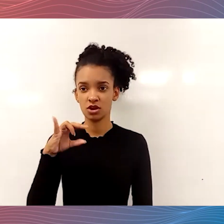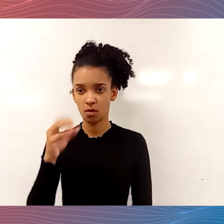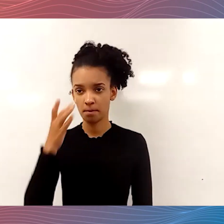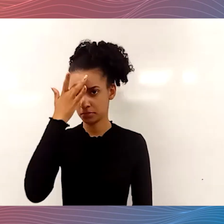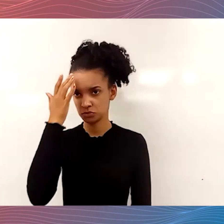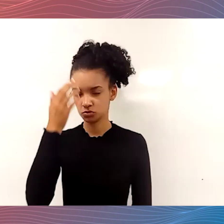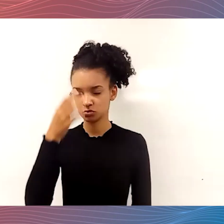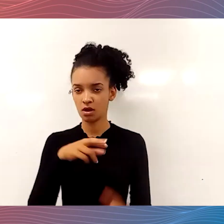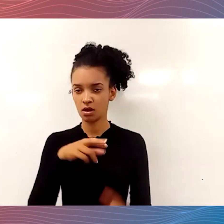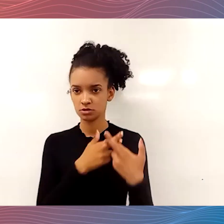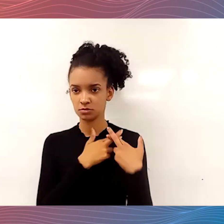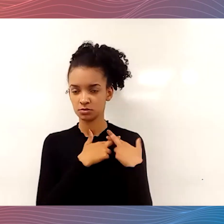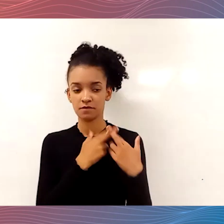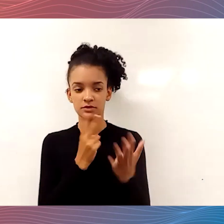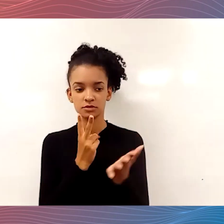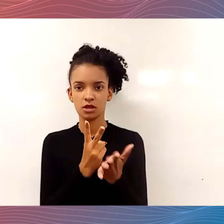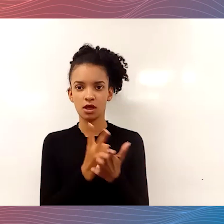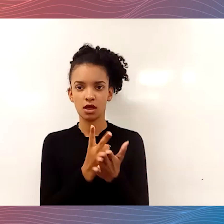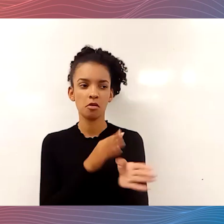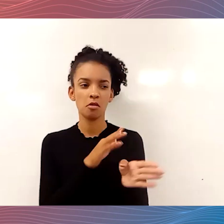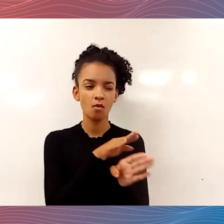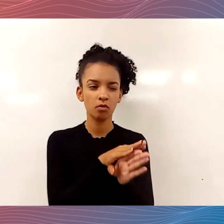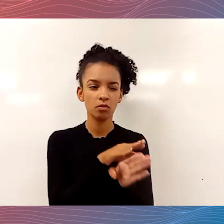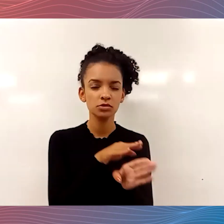na final, né?